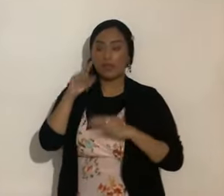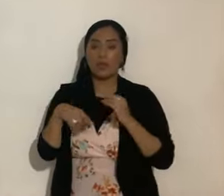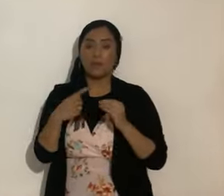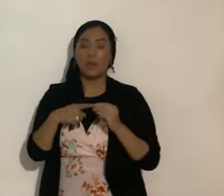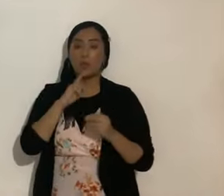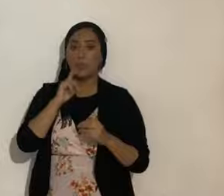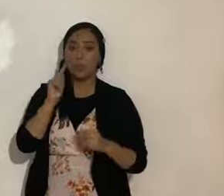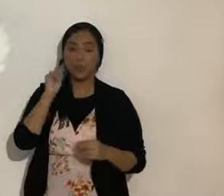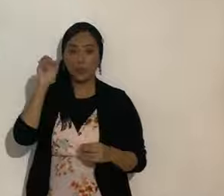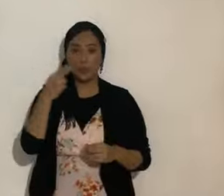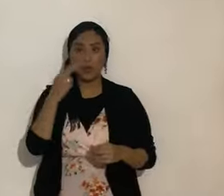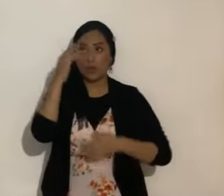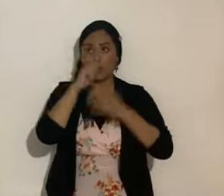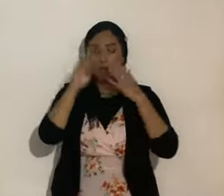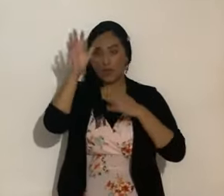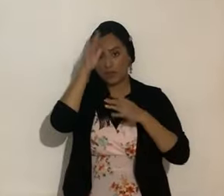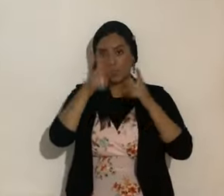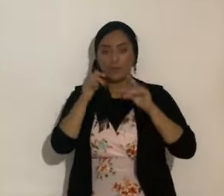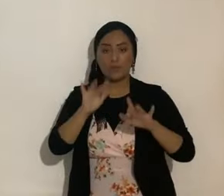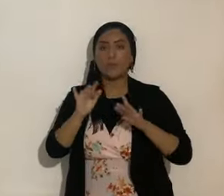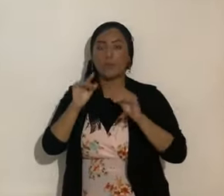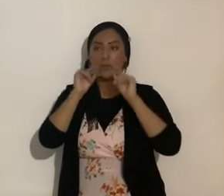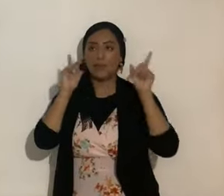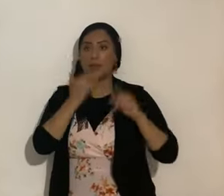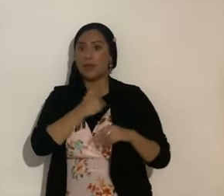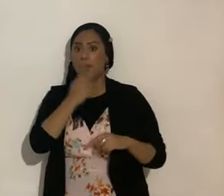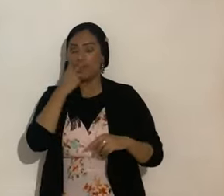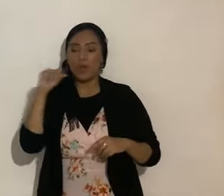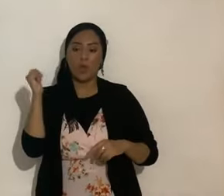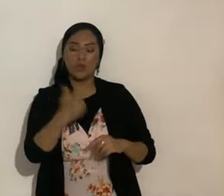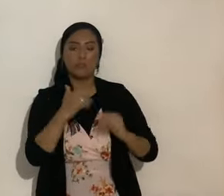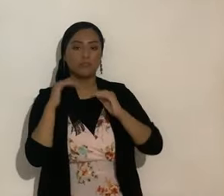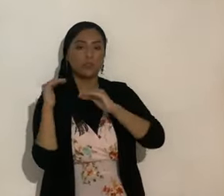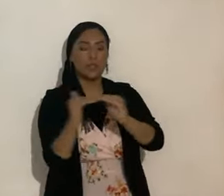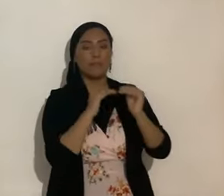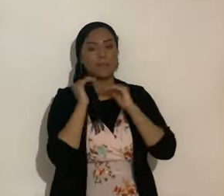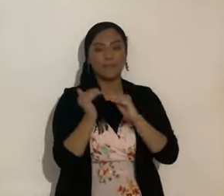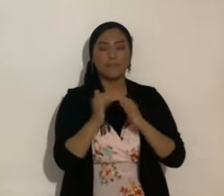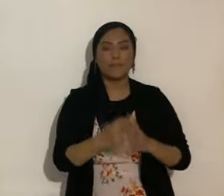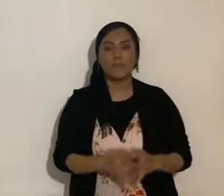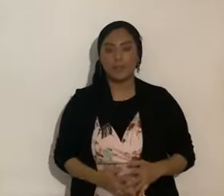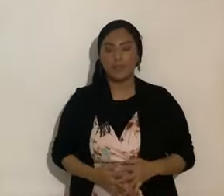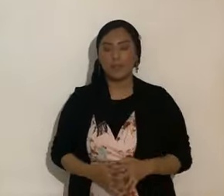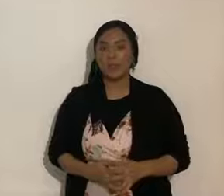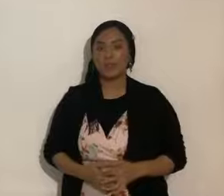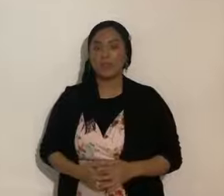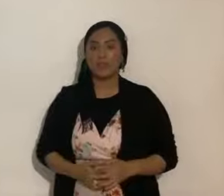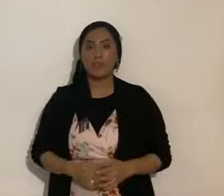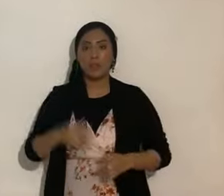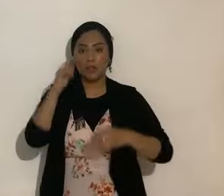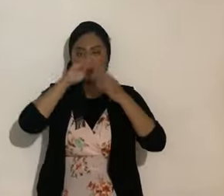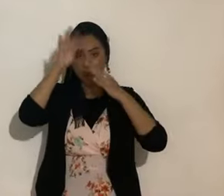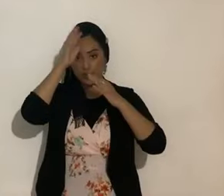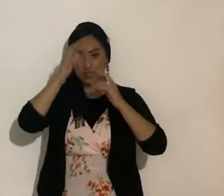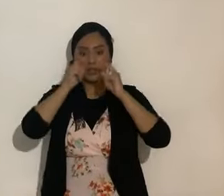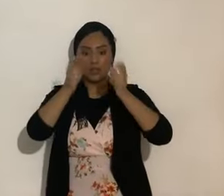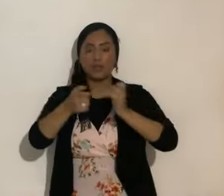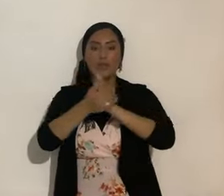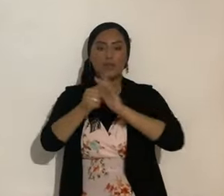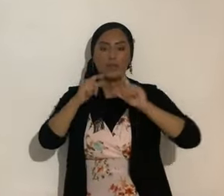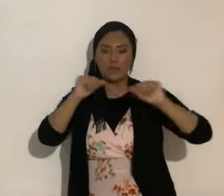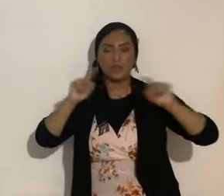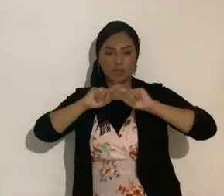el Eterno por su inmensa compasión te abrió los ojos, todos somos tratados de igual forma. Y el Eterno de dones y talentos, eso es